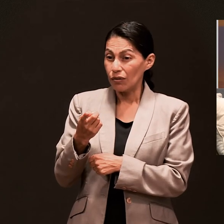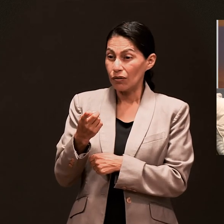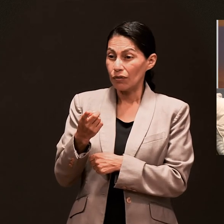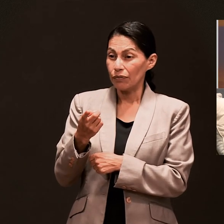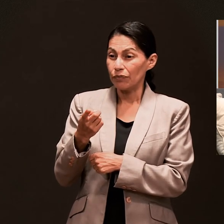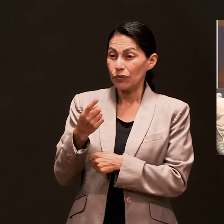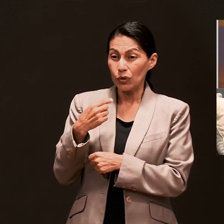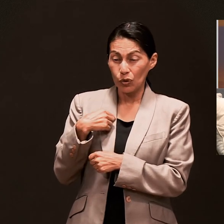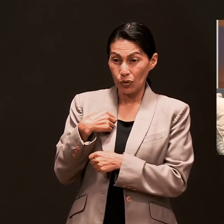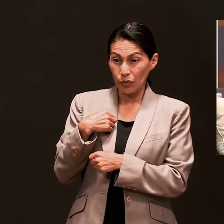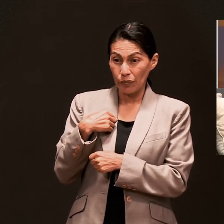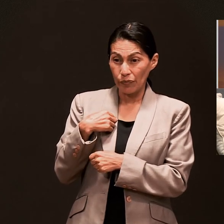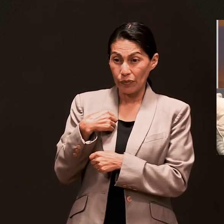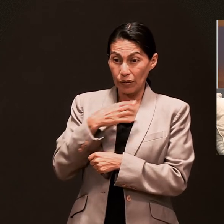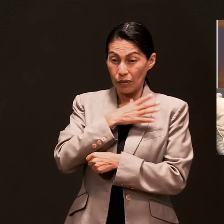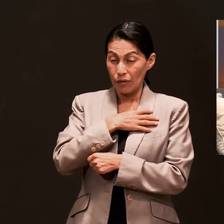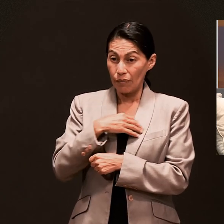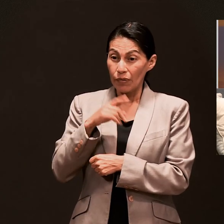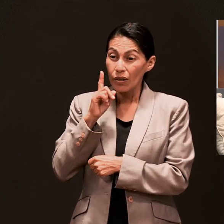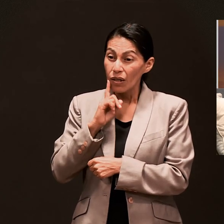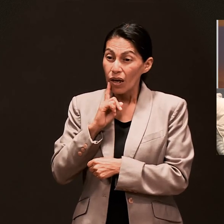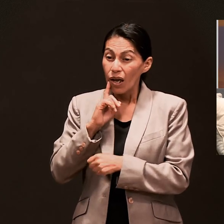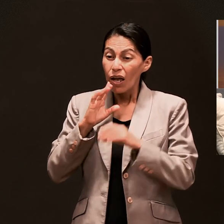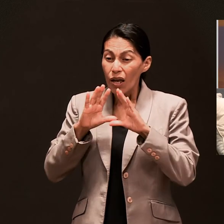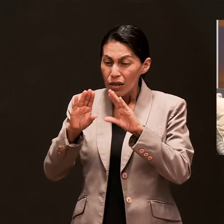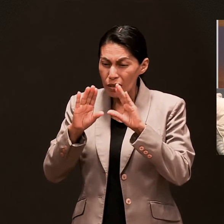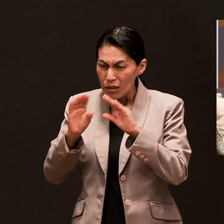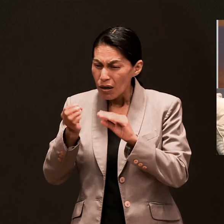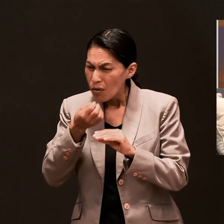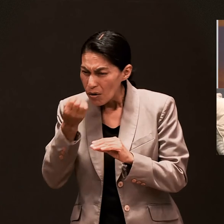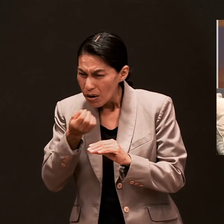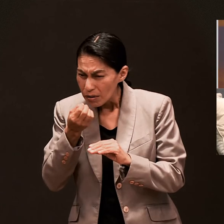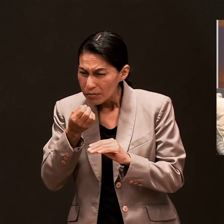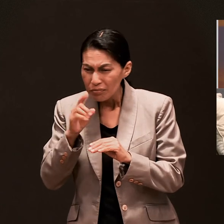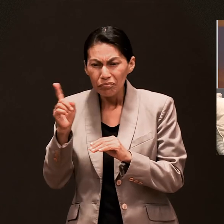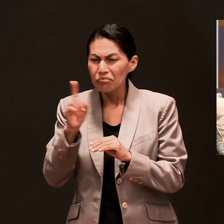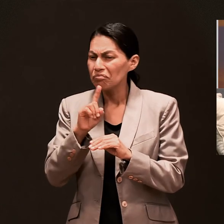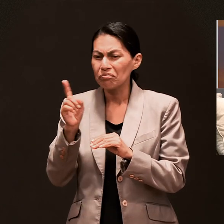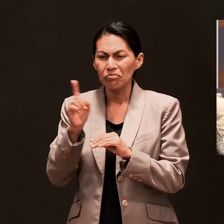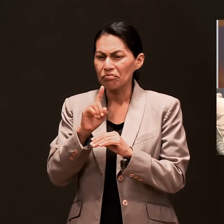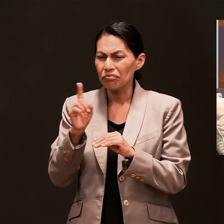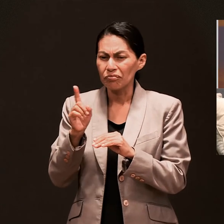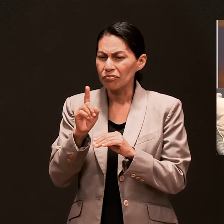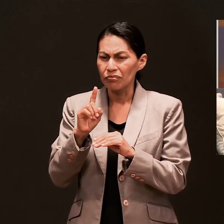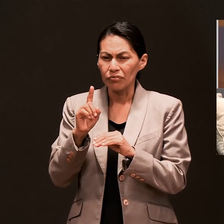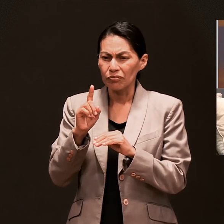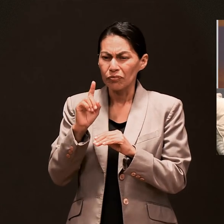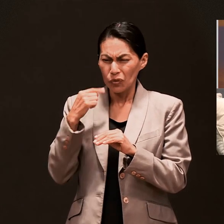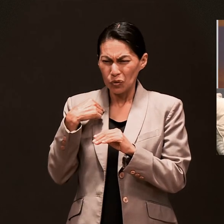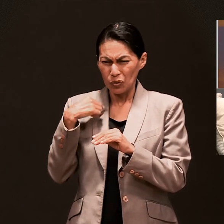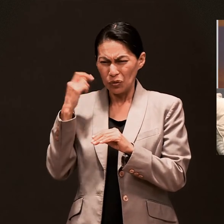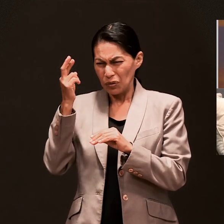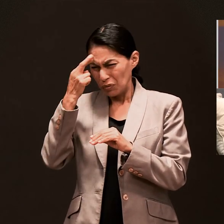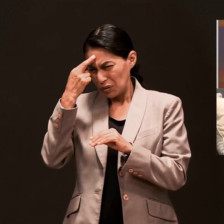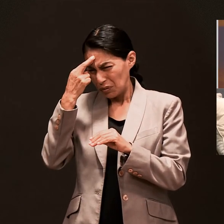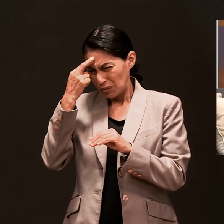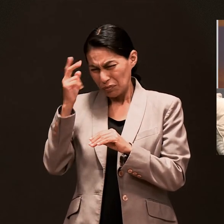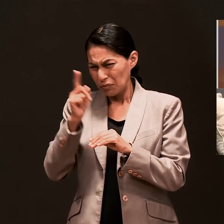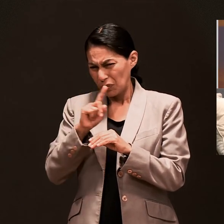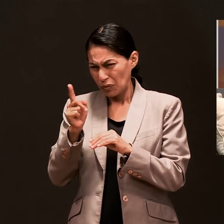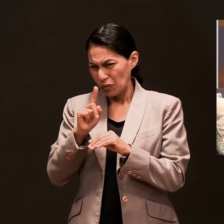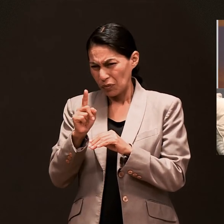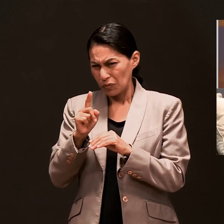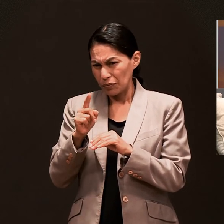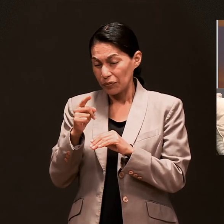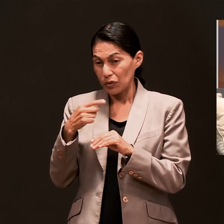no recuerde haberle enseñado a mi hija ahora no lo recuerdo yo estaba